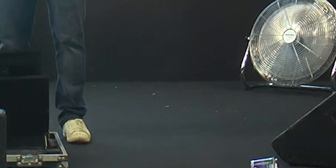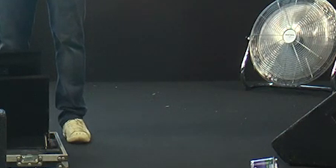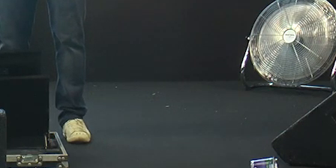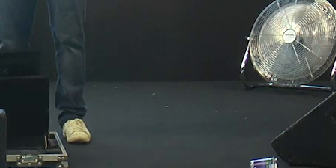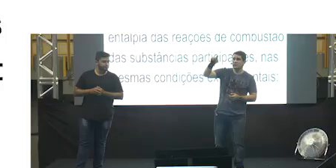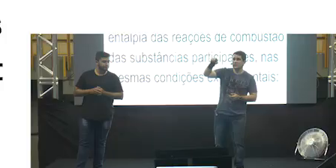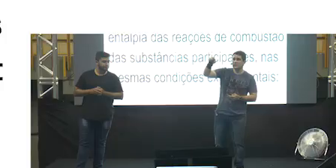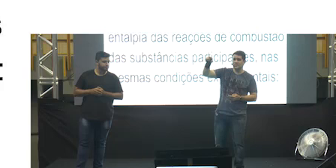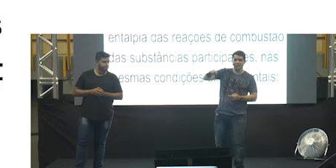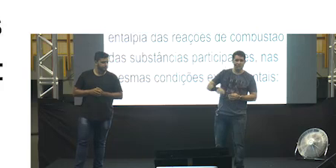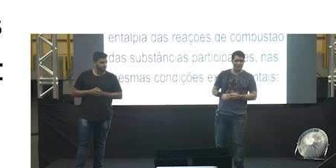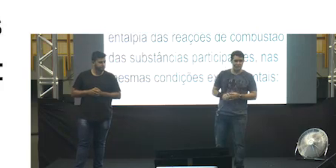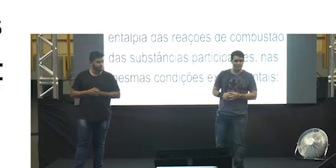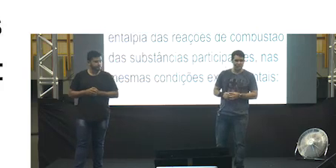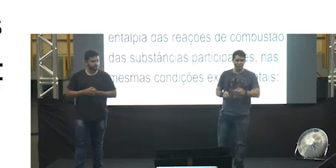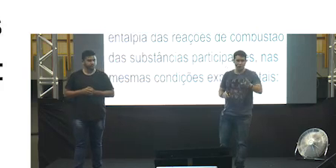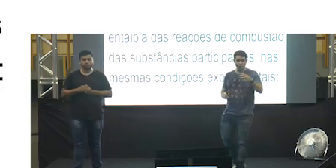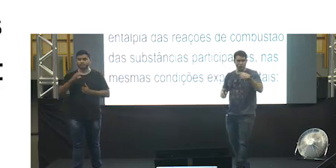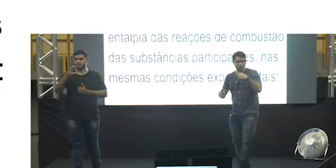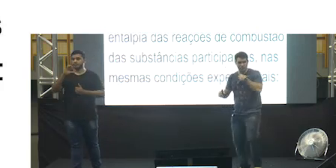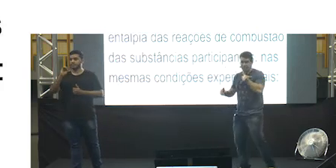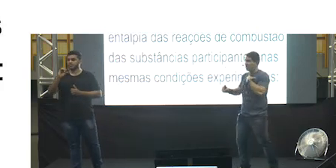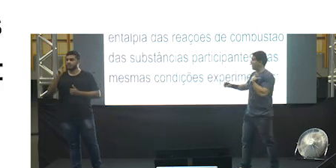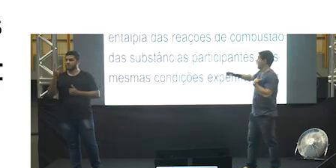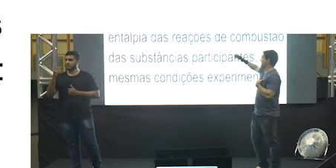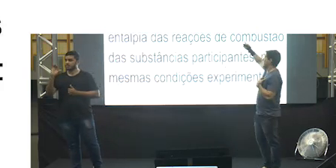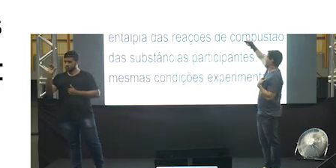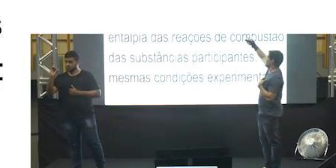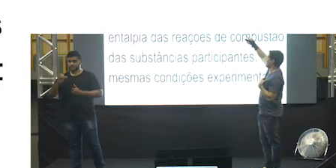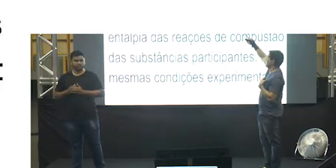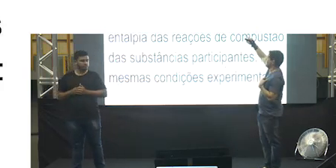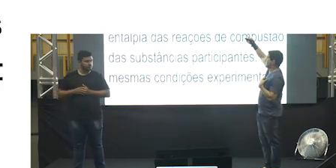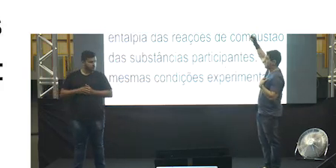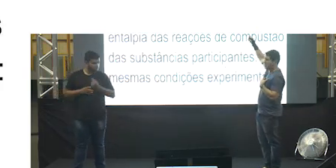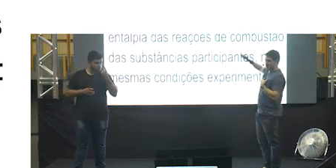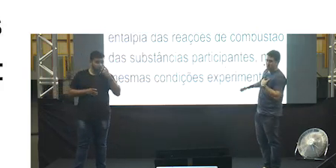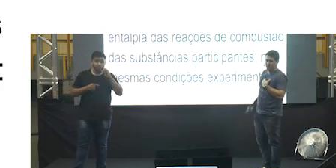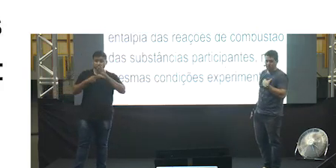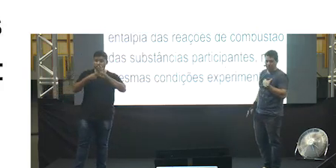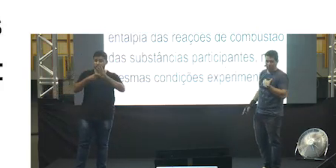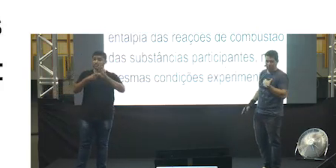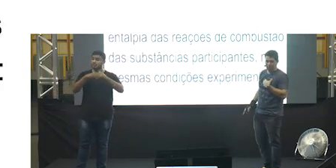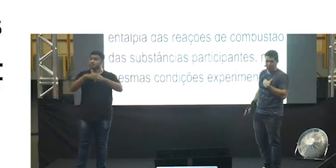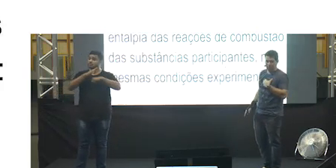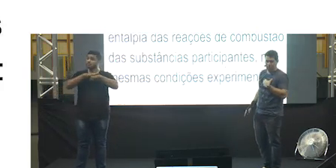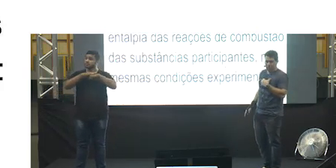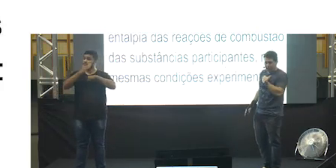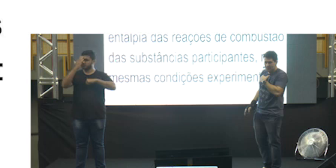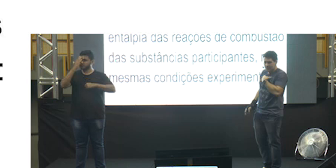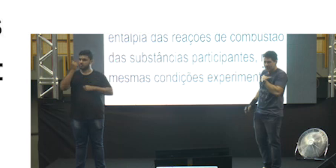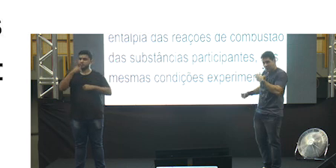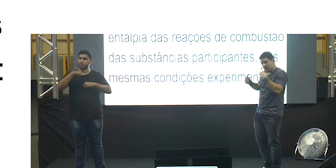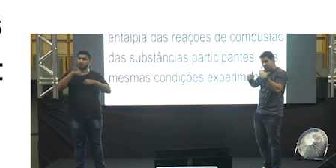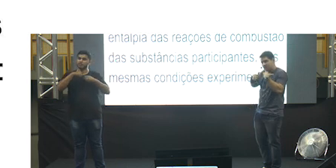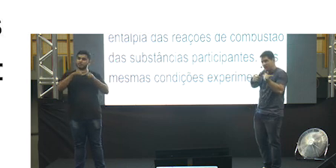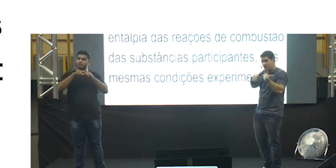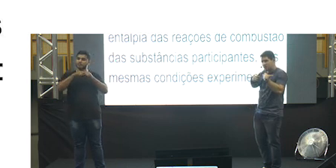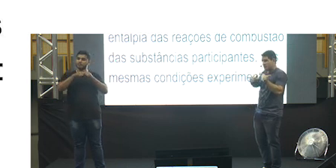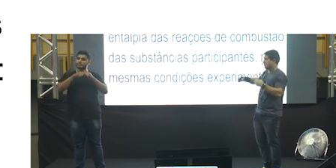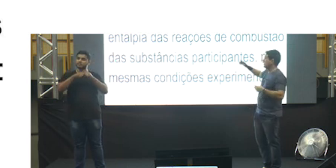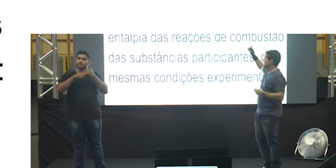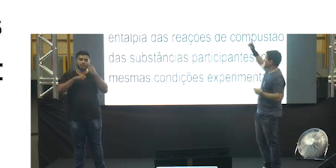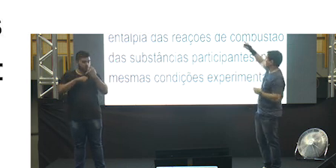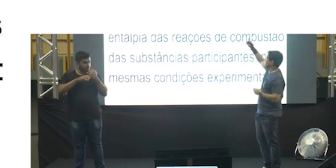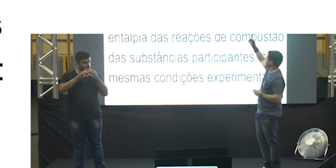3C2H2, produzindo C6H6. Então, ó, eu já sei que essa é a reação química que eu quero. Essa é a reação química que